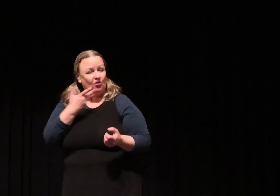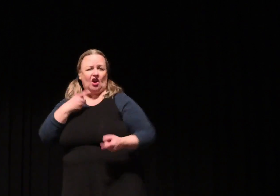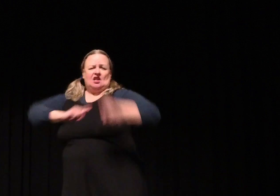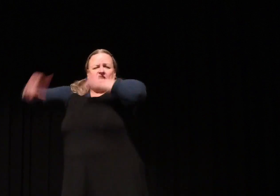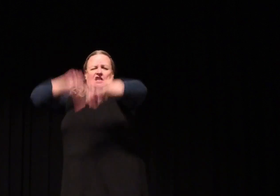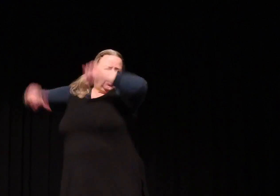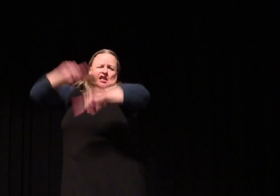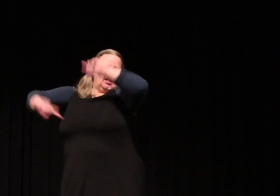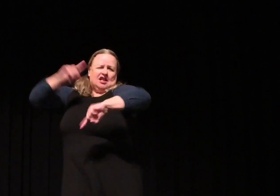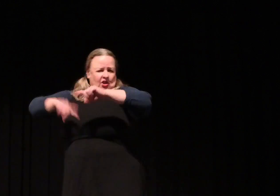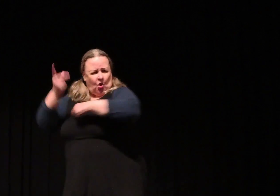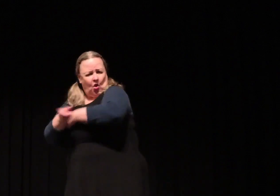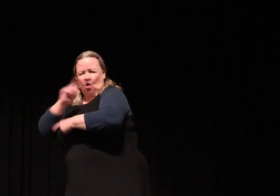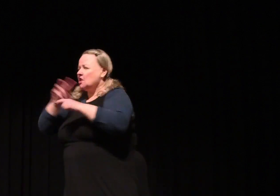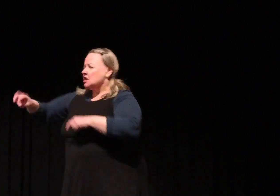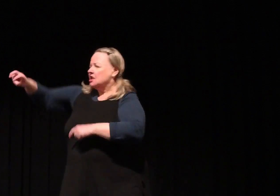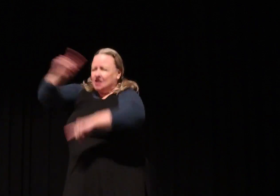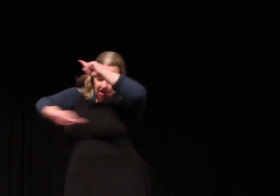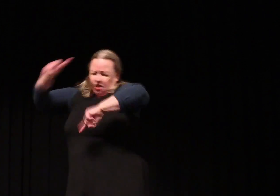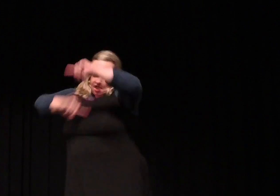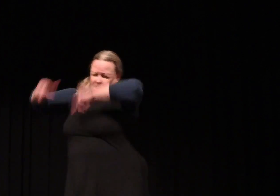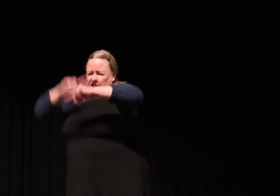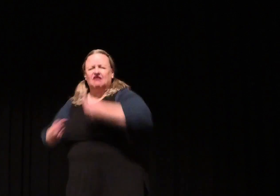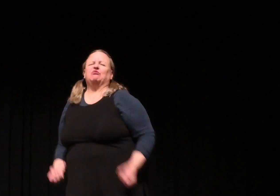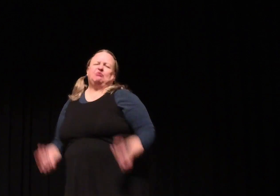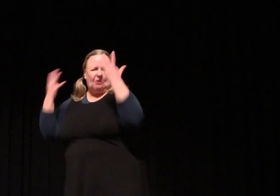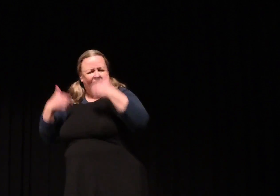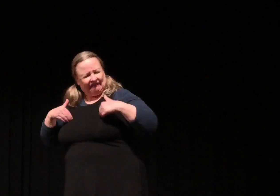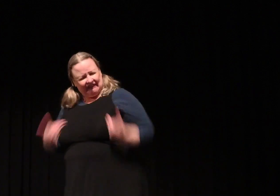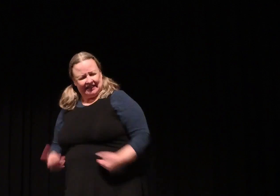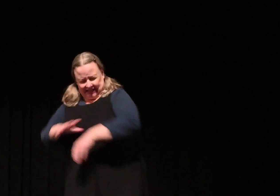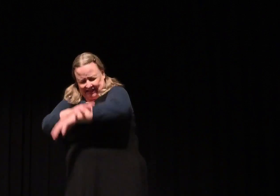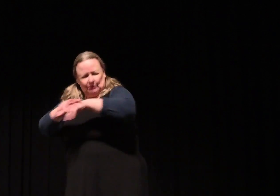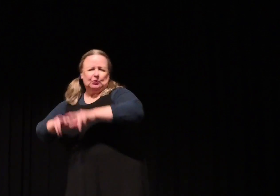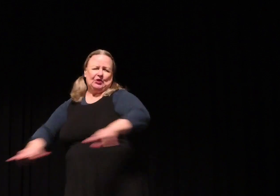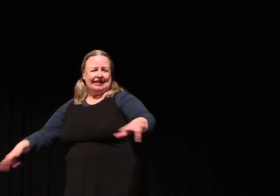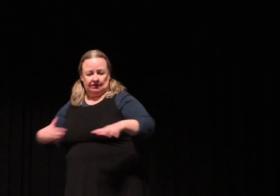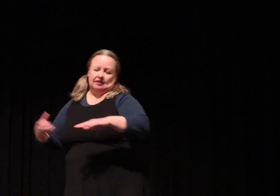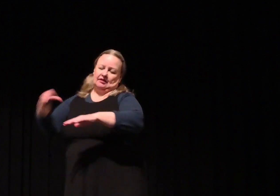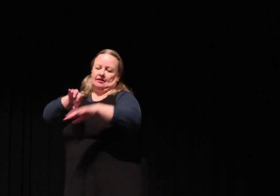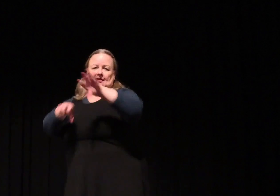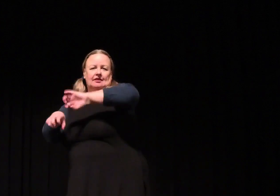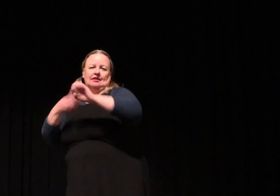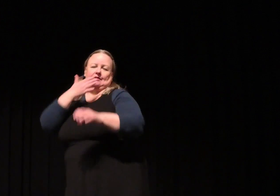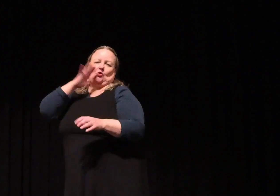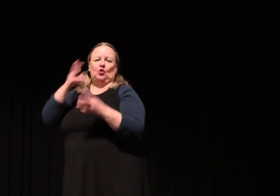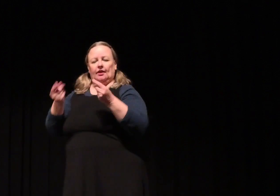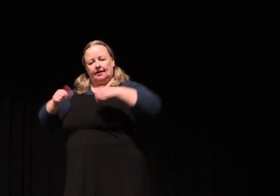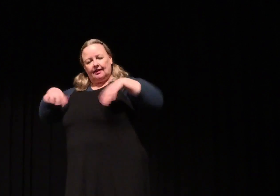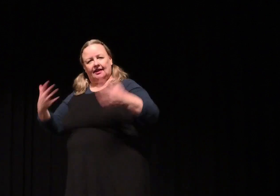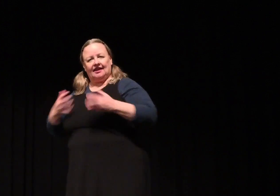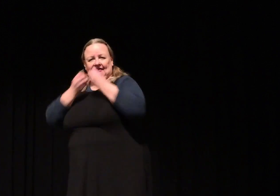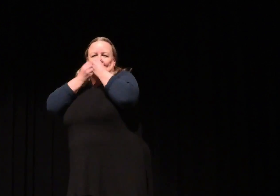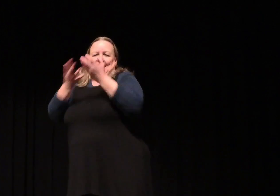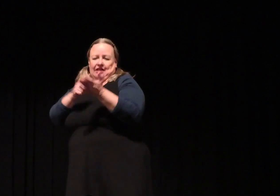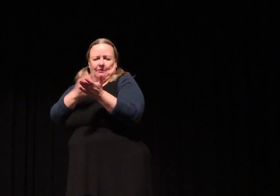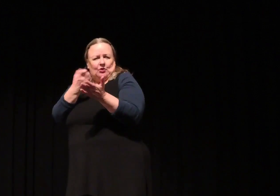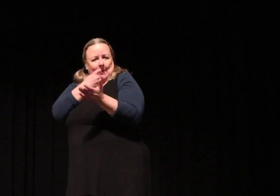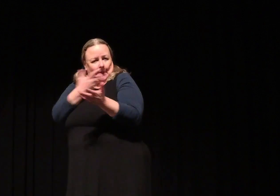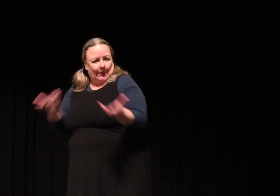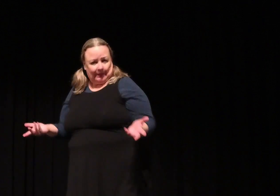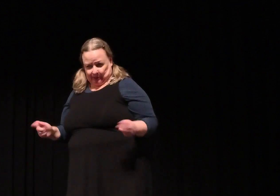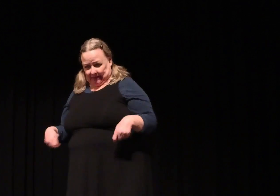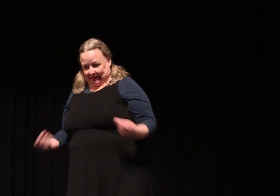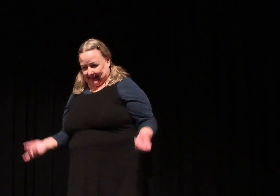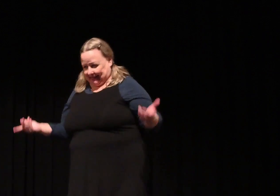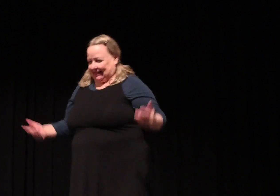mets de l'eau sur les mains parce que je saigne beaucoup, là. J'ai saigné toute la journée, là. Regarde, je suis brûlée, là. Comme mes mains sont épuisées, je mets de l'eau dessus pour les